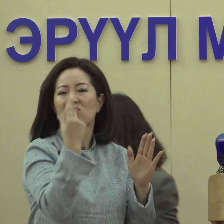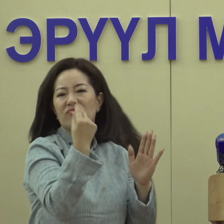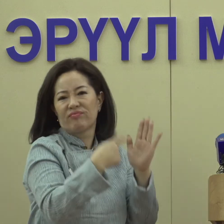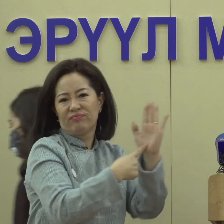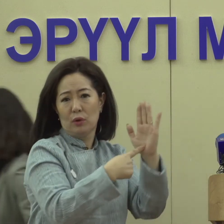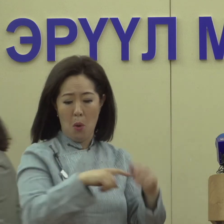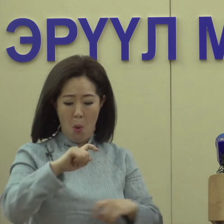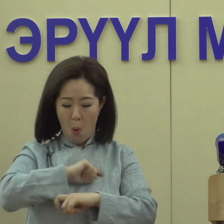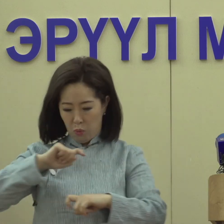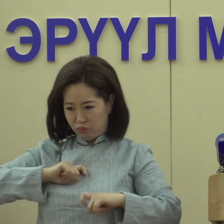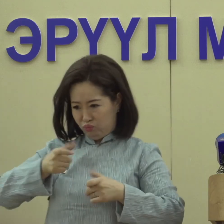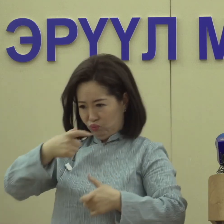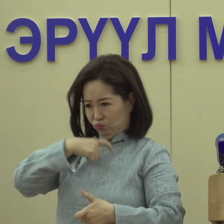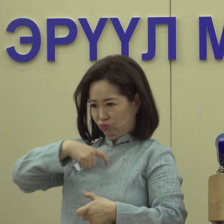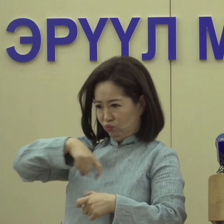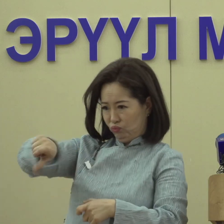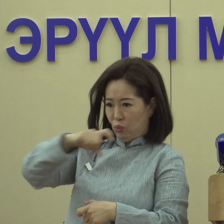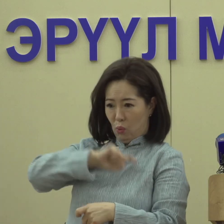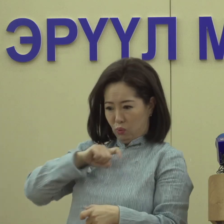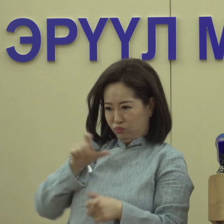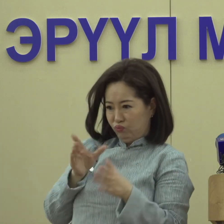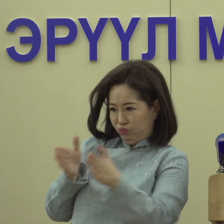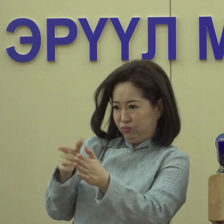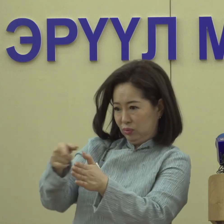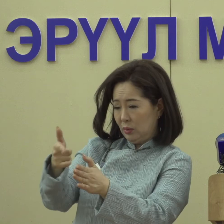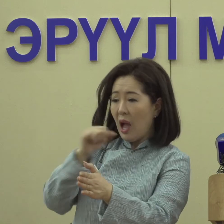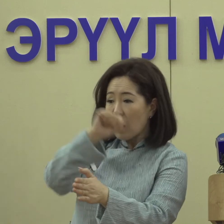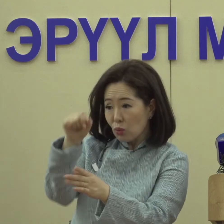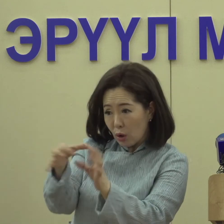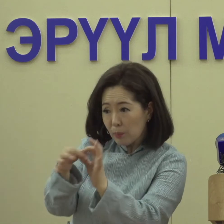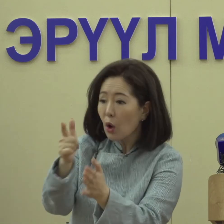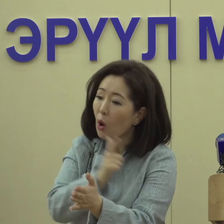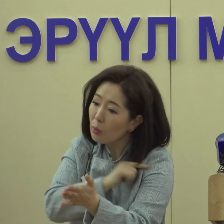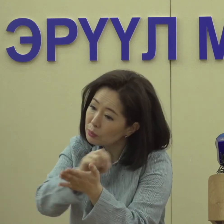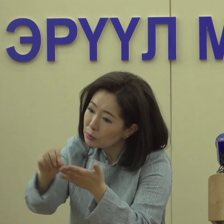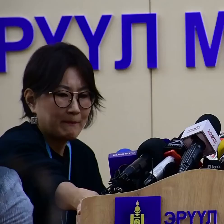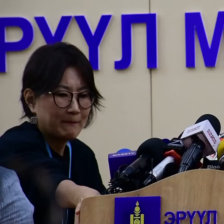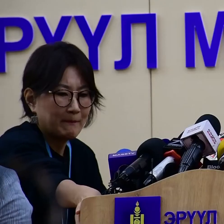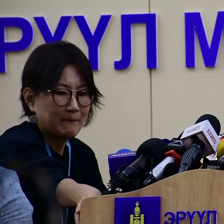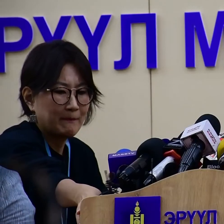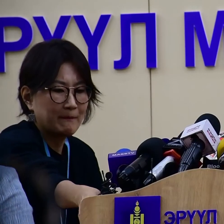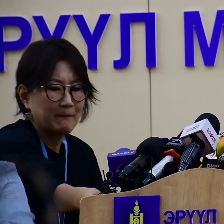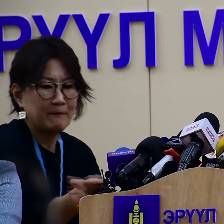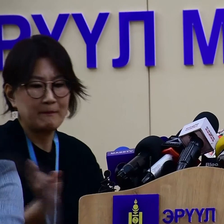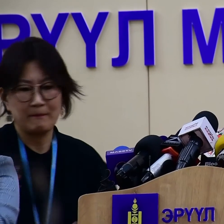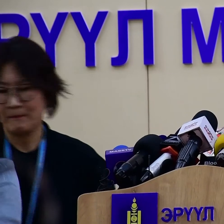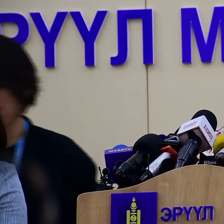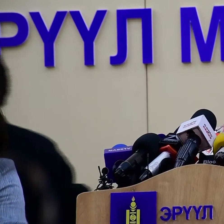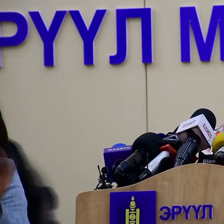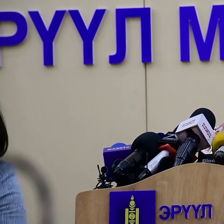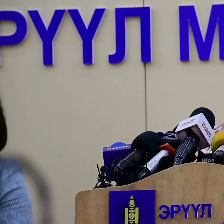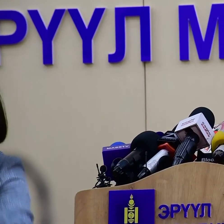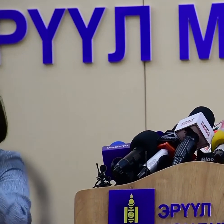хувь хүний одоо бас асуудалтай холбоотой мэдээллийг бид нар өргөдөл гомдлыг бол сүлээж авна, одоо шийдвэрлэж болно. Дэлхийн эрүүл мэндийн байгууллагын